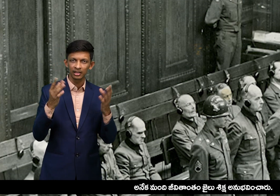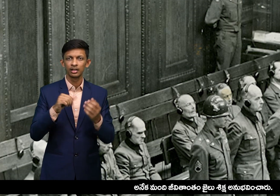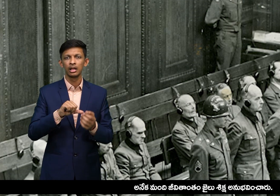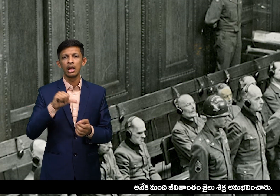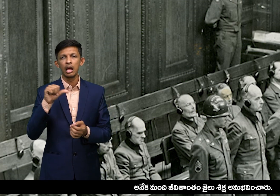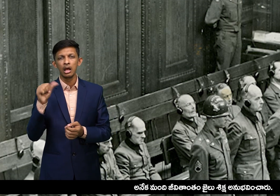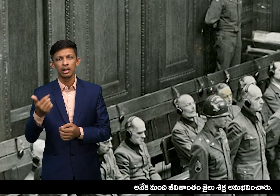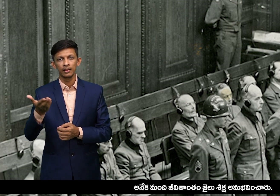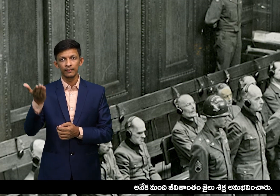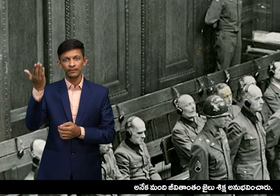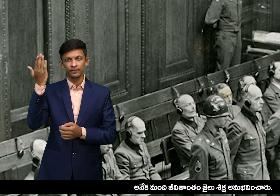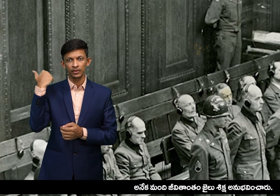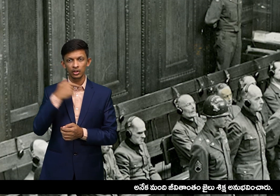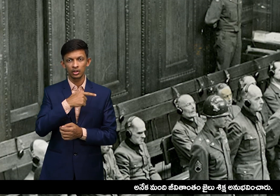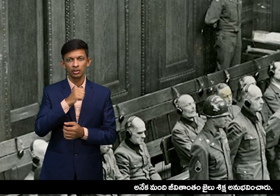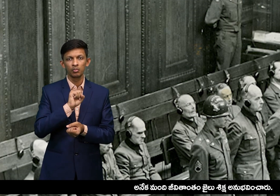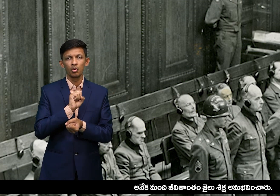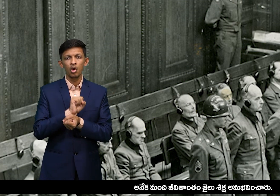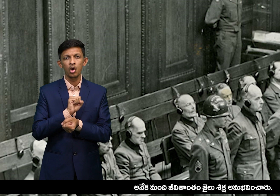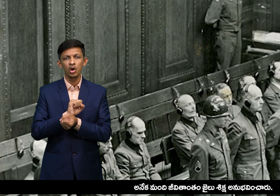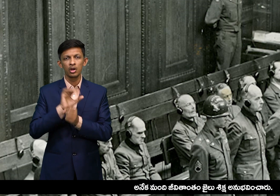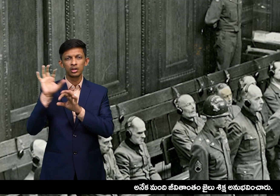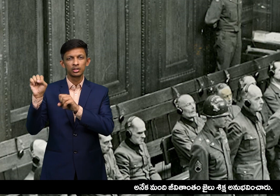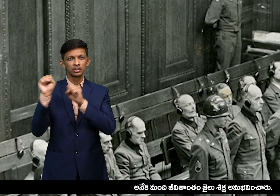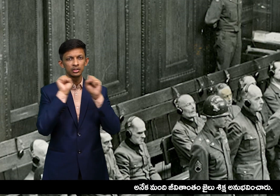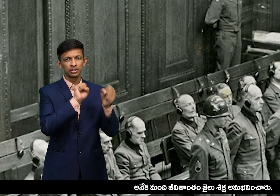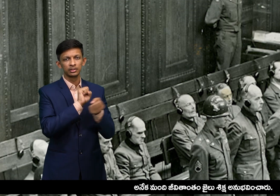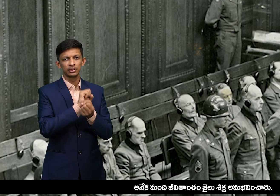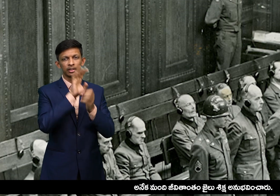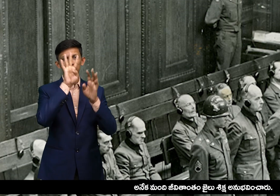అనేక మంది జీవితాంతం జైలు శిక్ష అనుభవించారు.